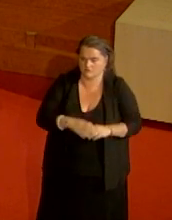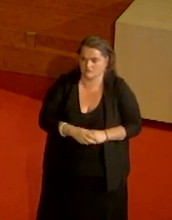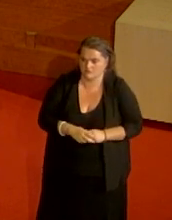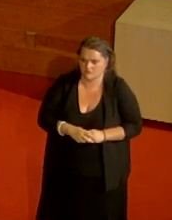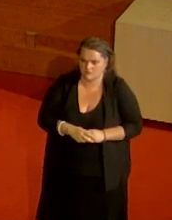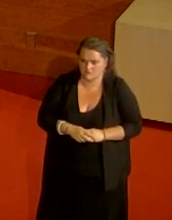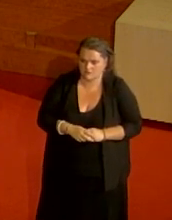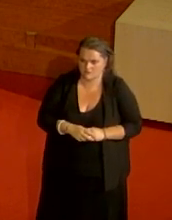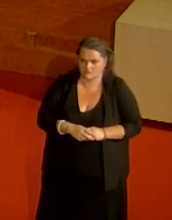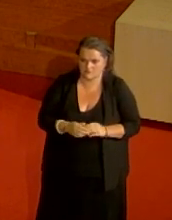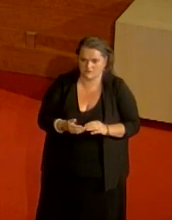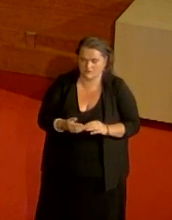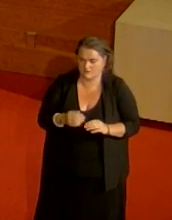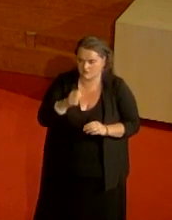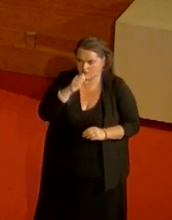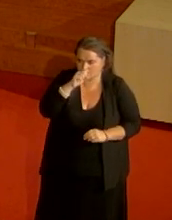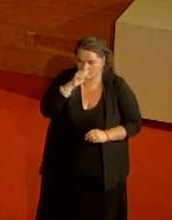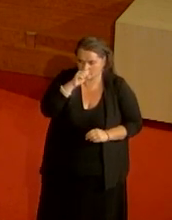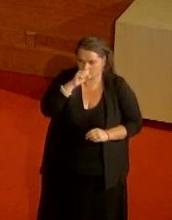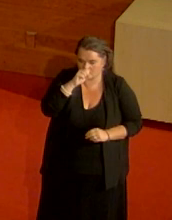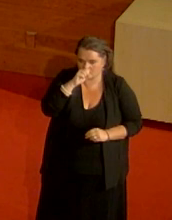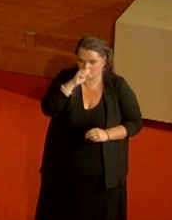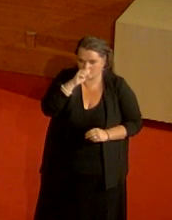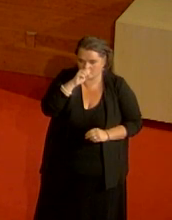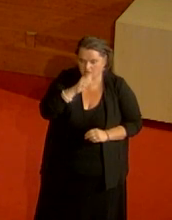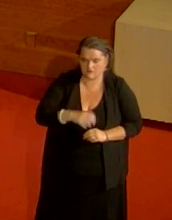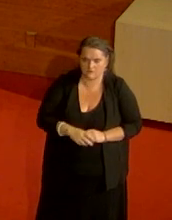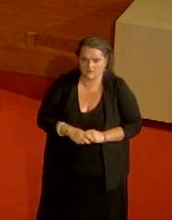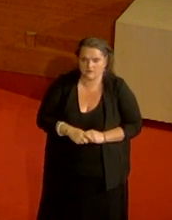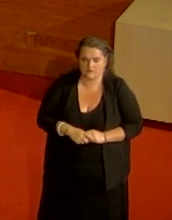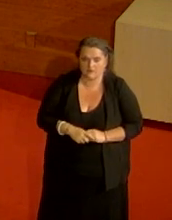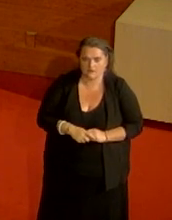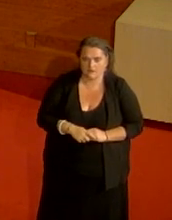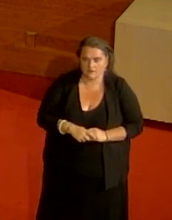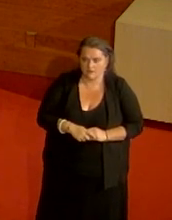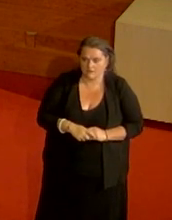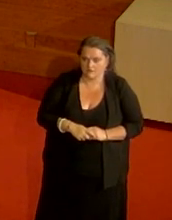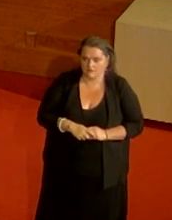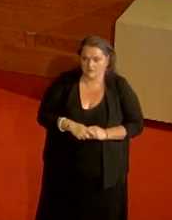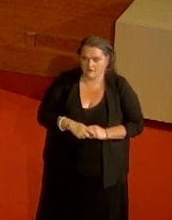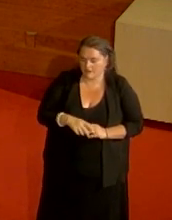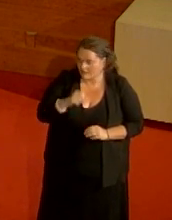al eh Esa lógica acumulativa eh es la que la que sustituye a la lógica narrativa que es la